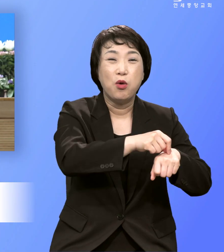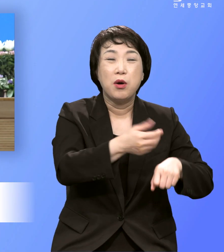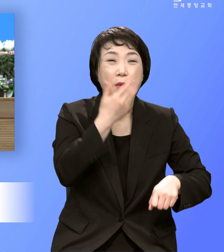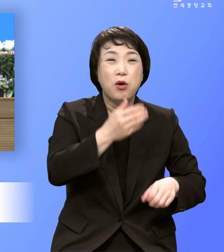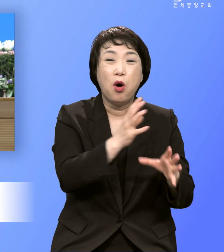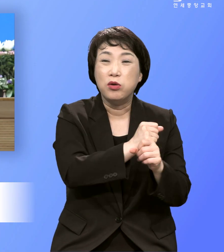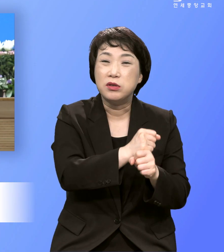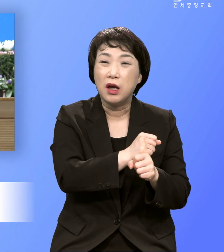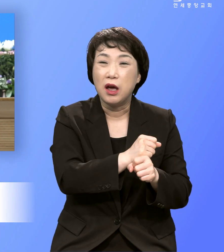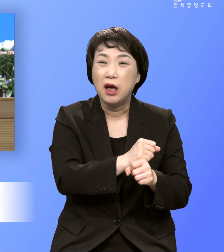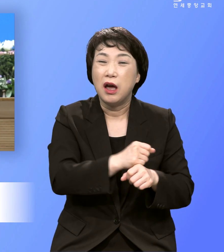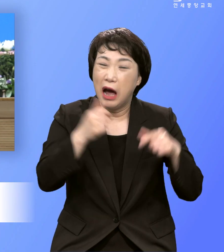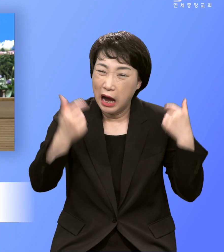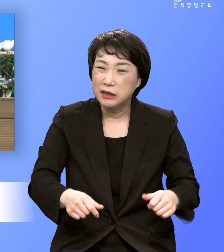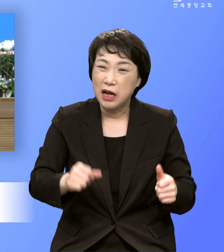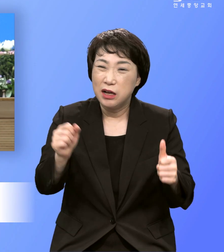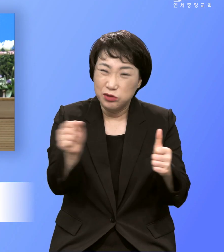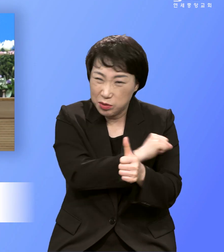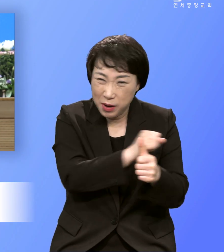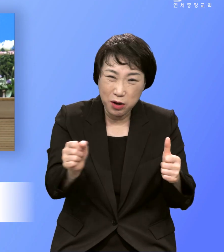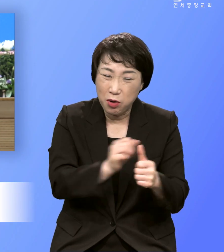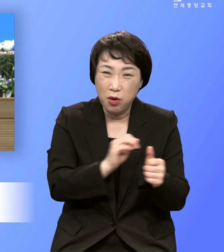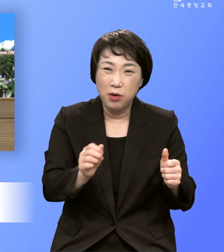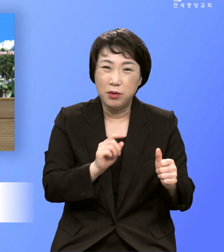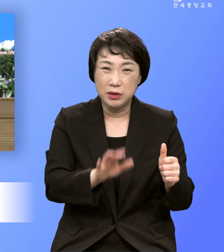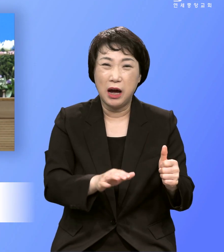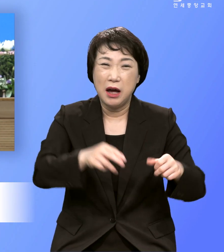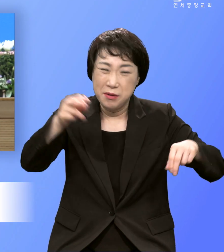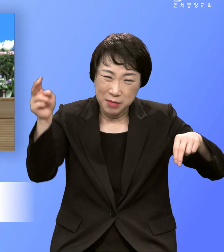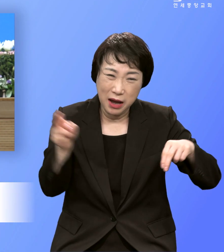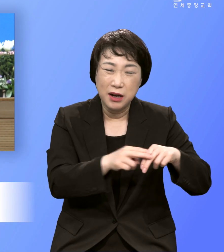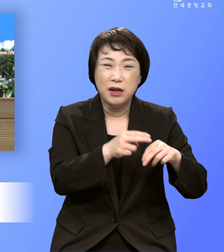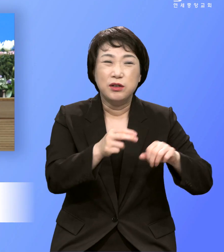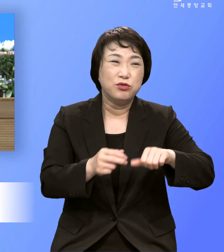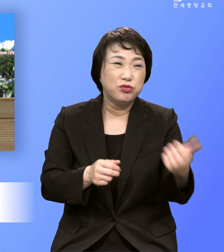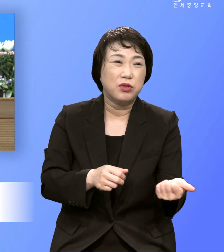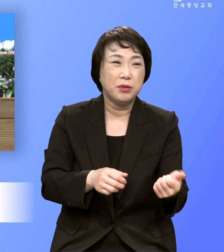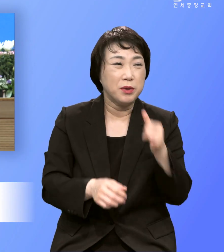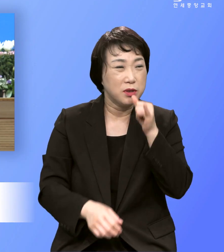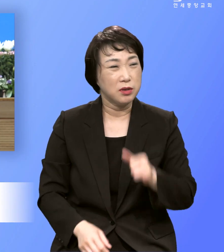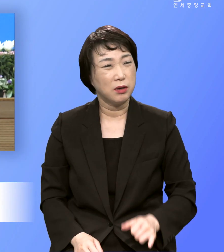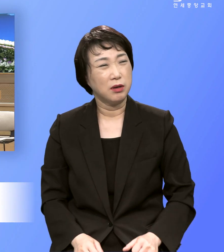먹어서 수지를 맞고 매질당하고 죽임당하고 온데